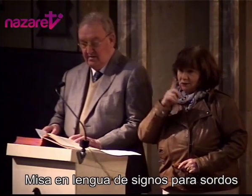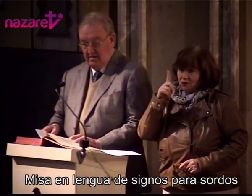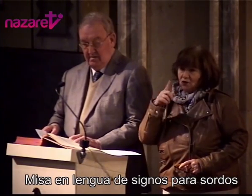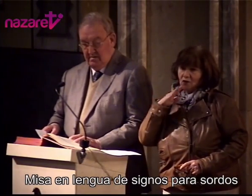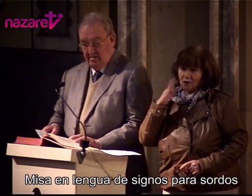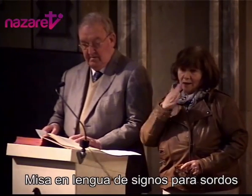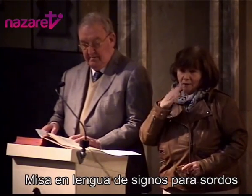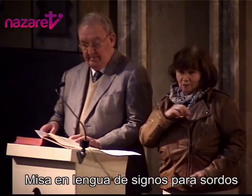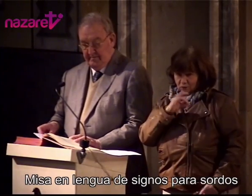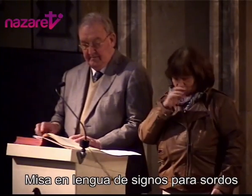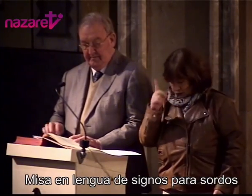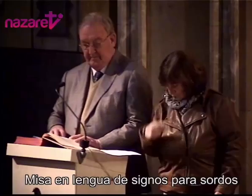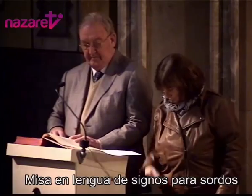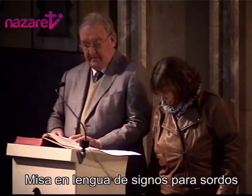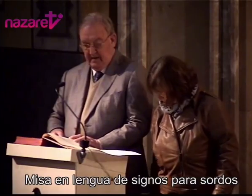encargo.